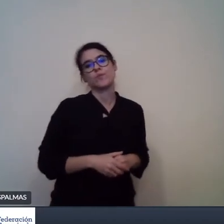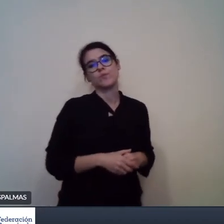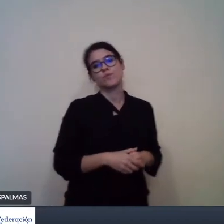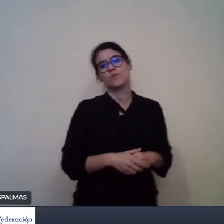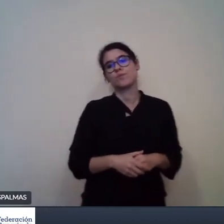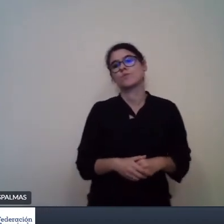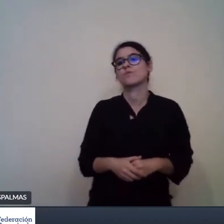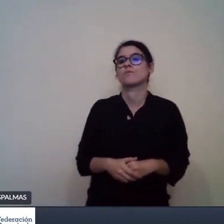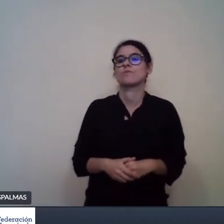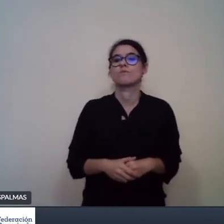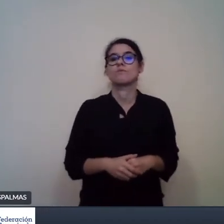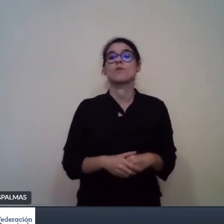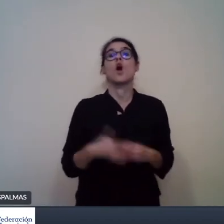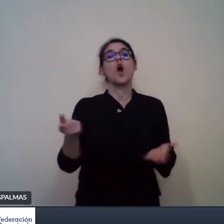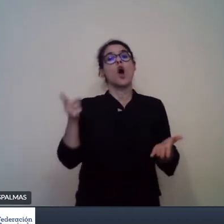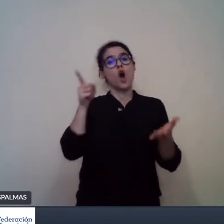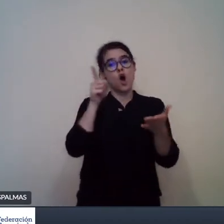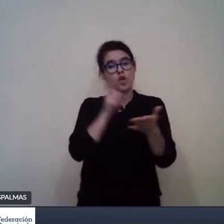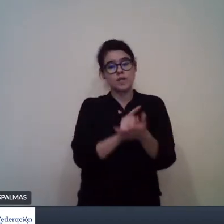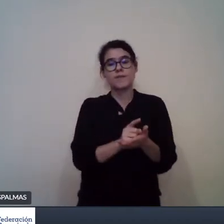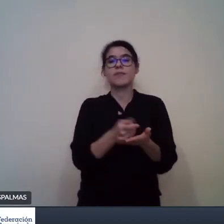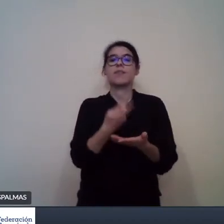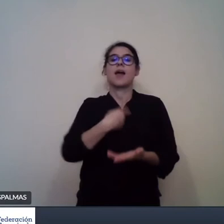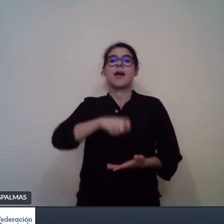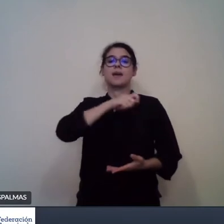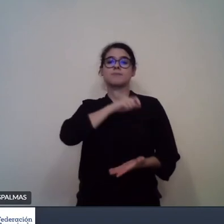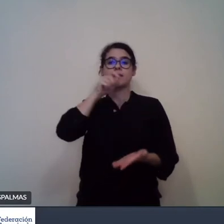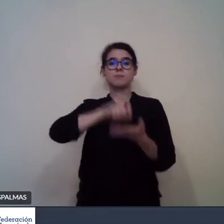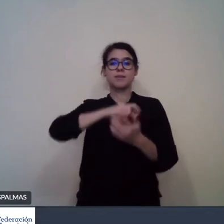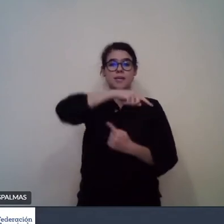De nuevo, Spanish pick and roll, bloqueo.